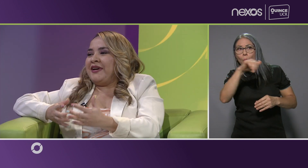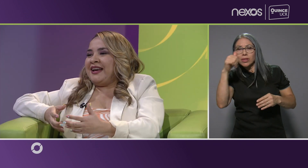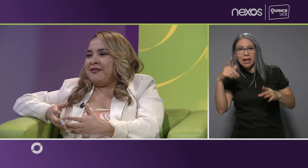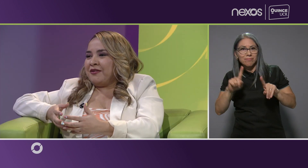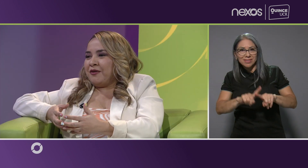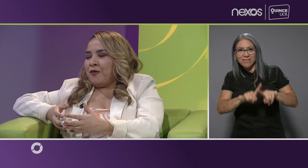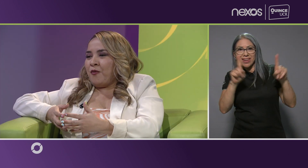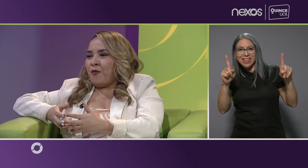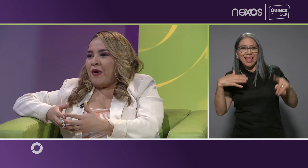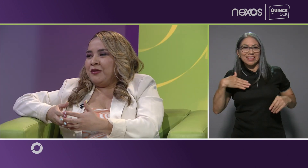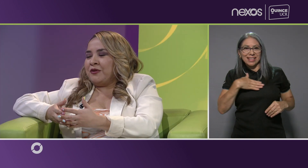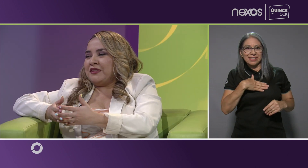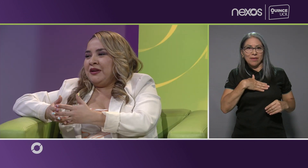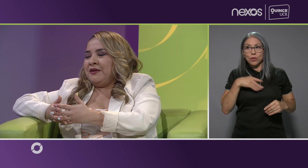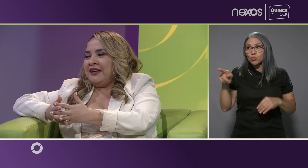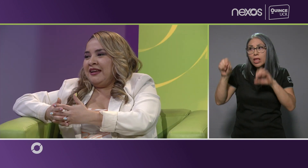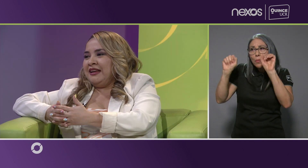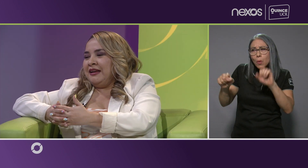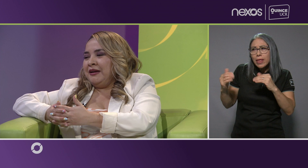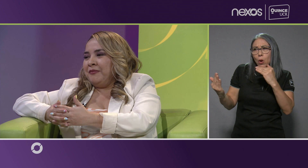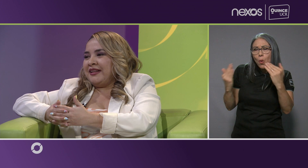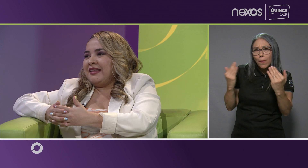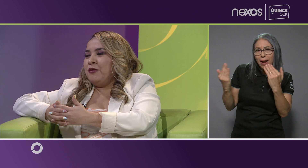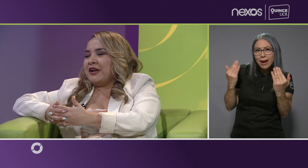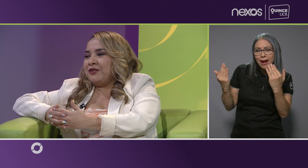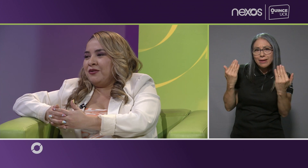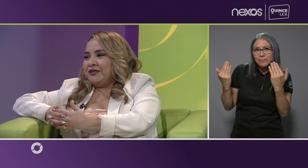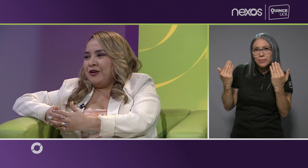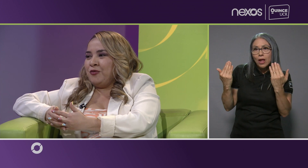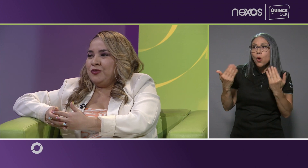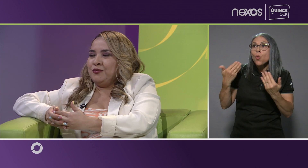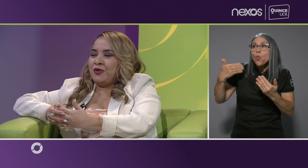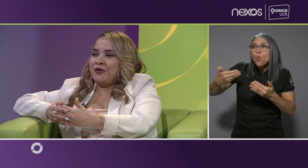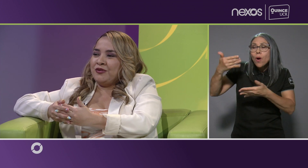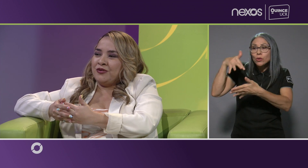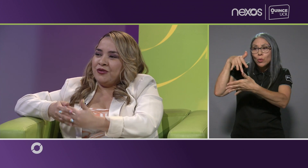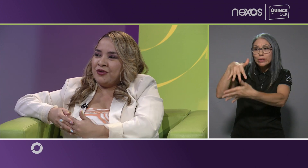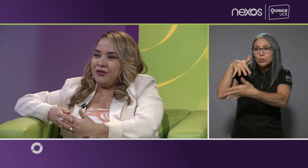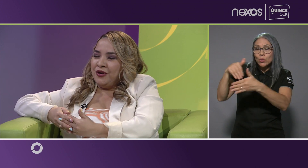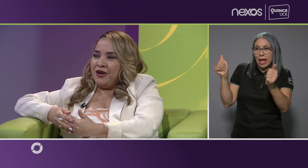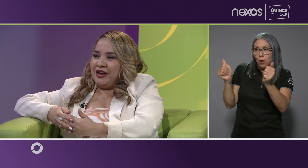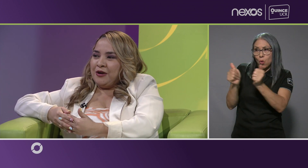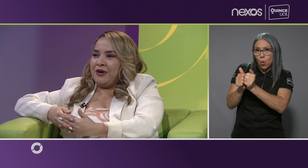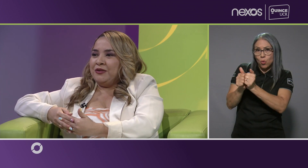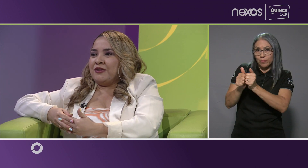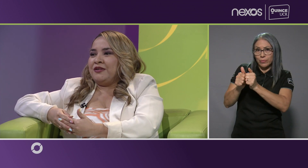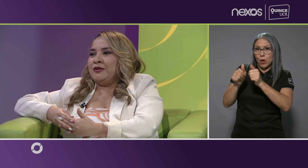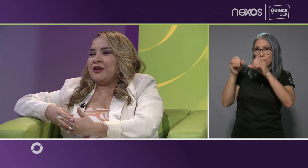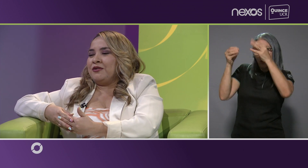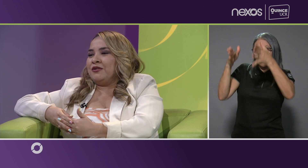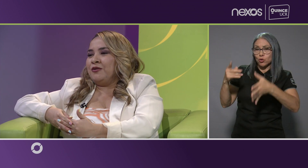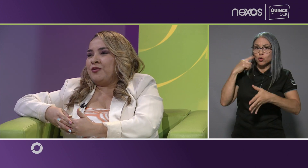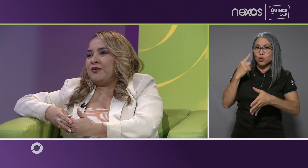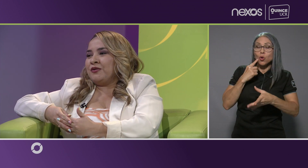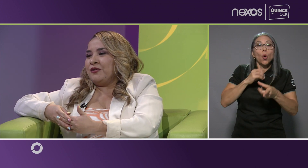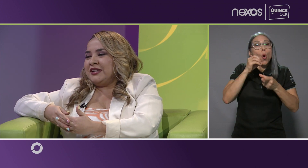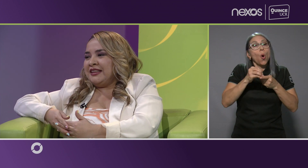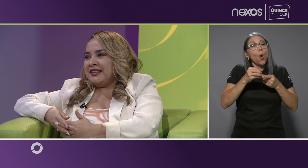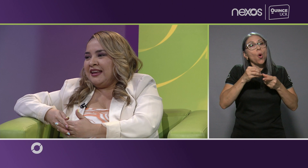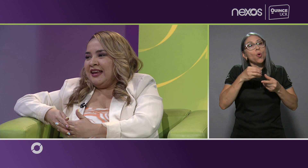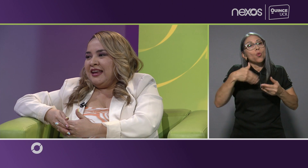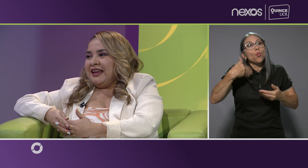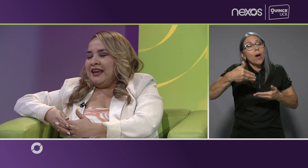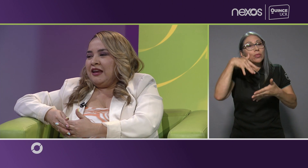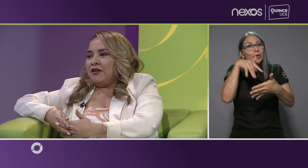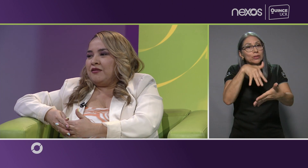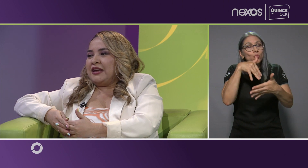puede comparar cuando recibe ¿verdad?, educación de un profesor sordo y cuando recibe educación de un profesor